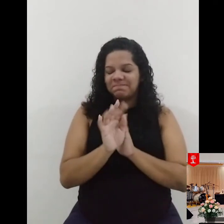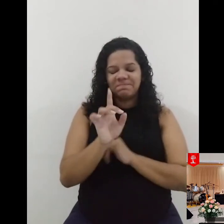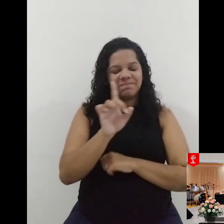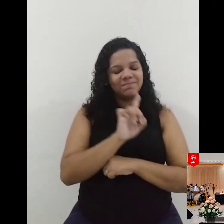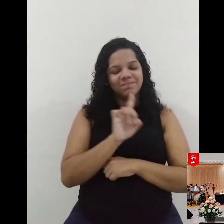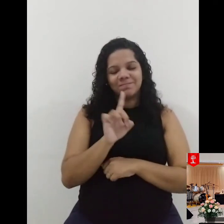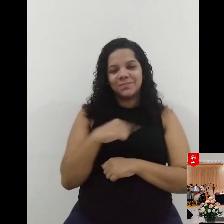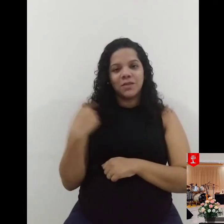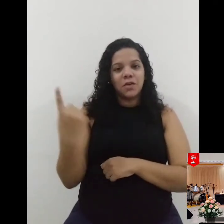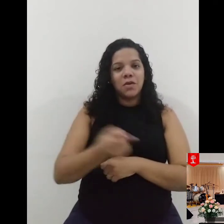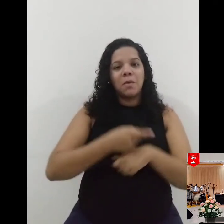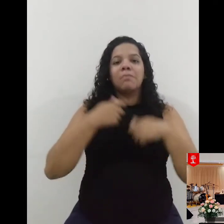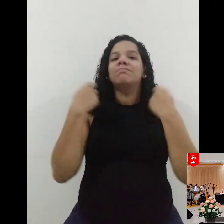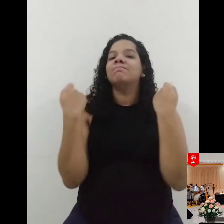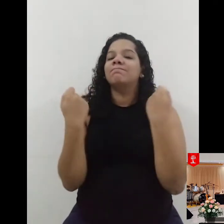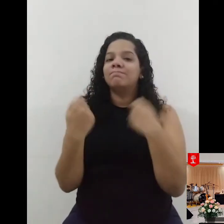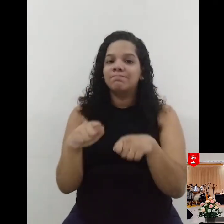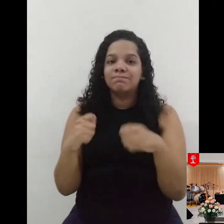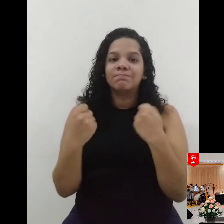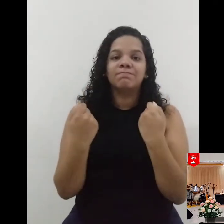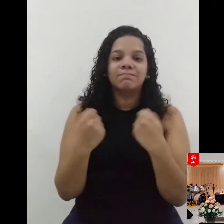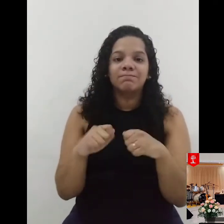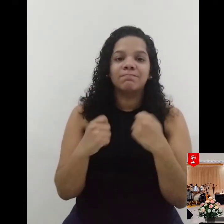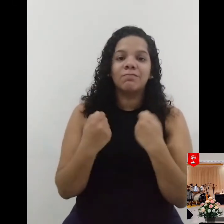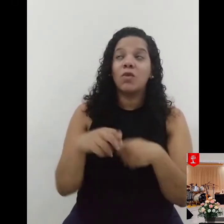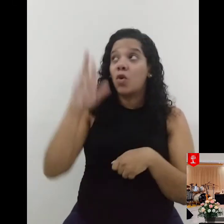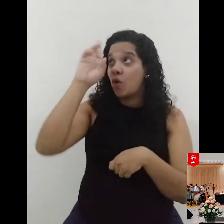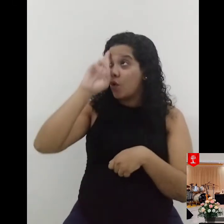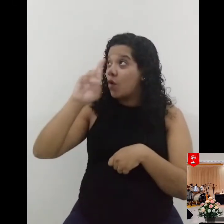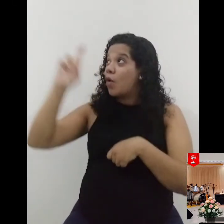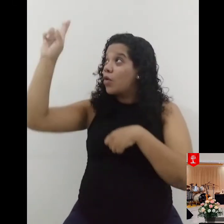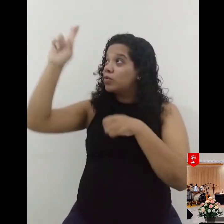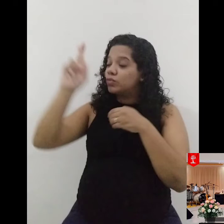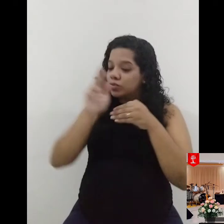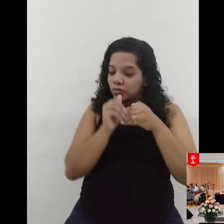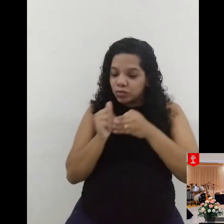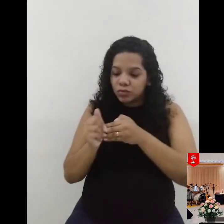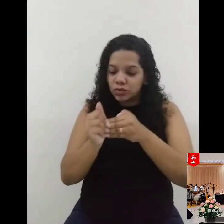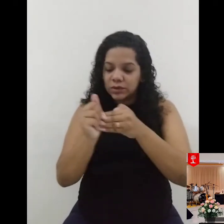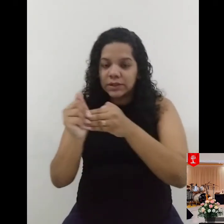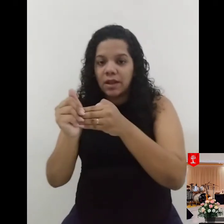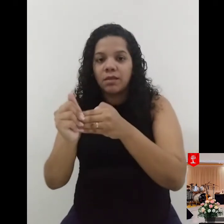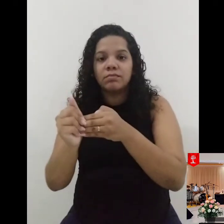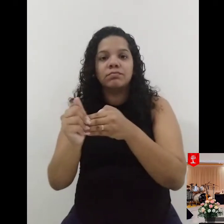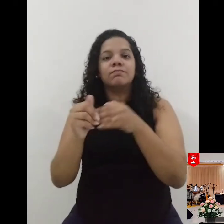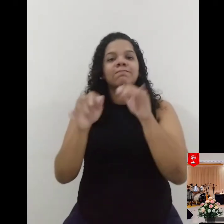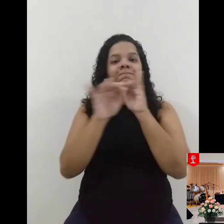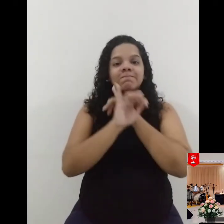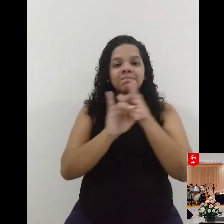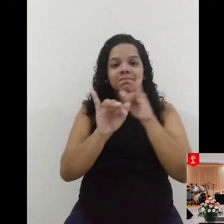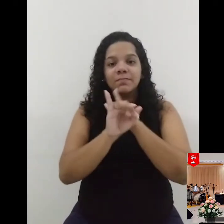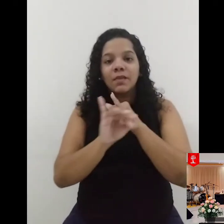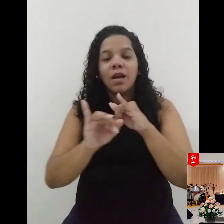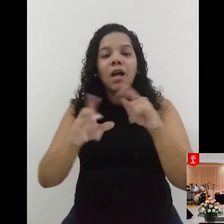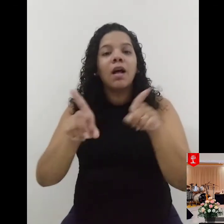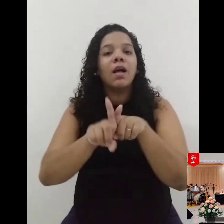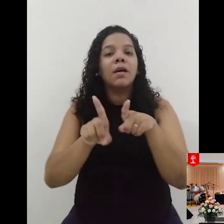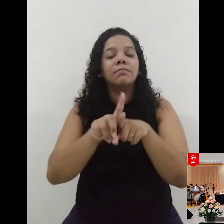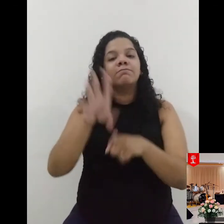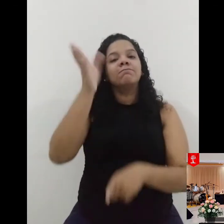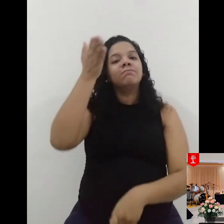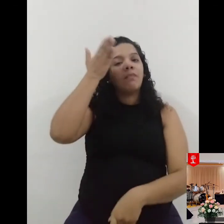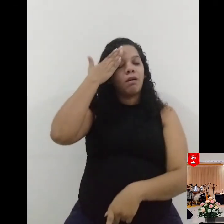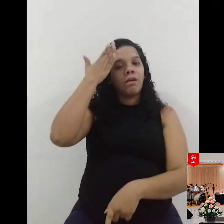faça isso nessa ocasião. Nos perdoe, Senhor, os nossos pecados e abra nossa